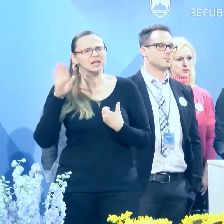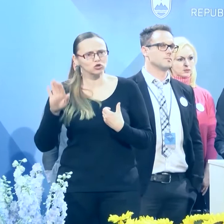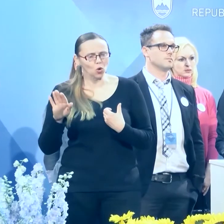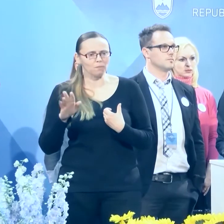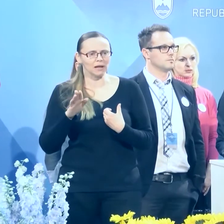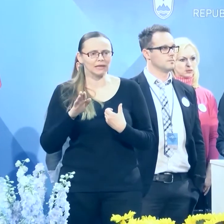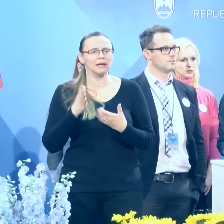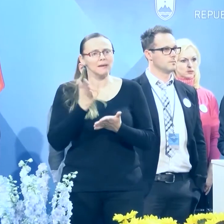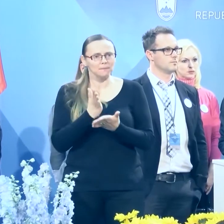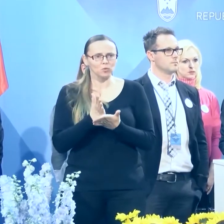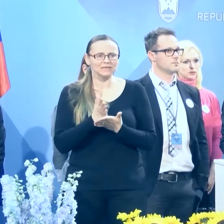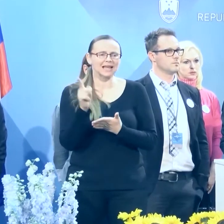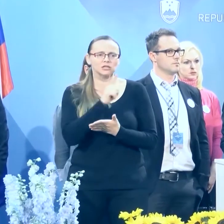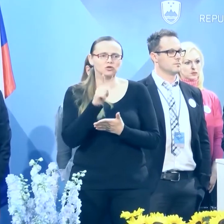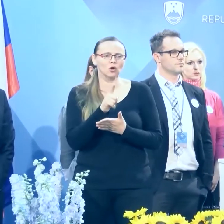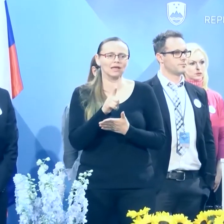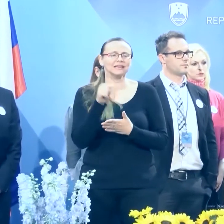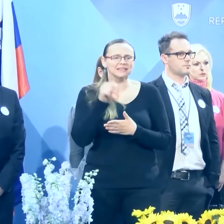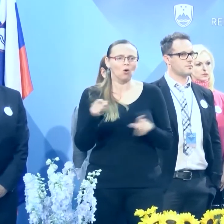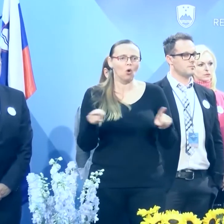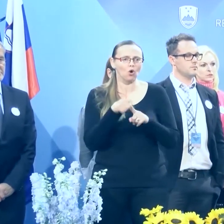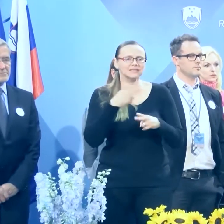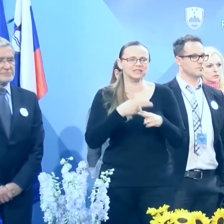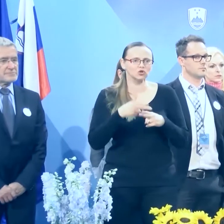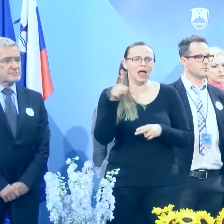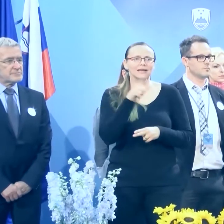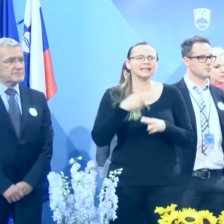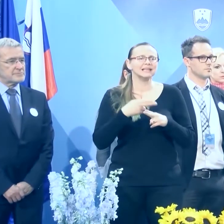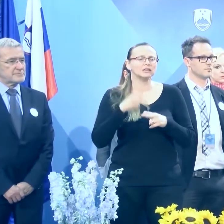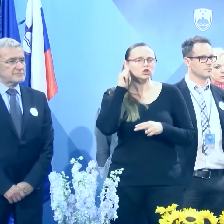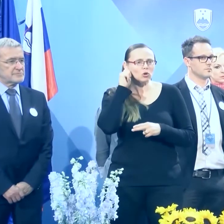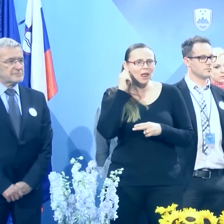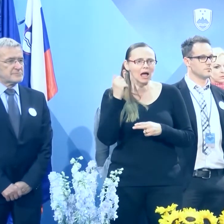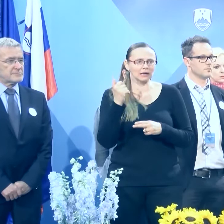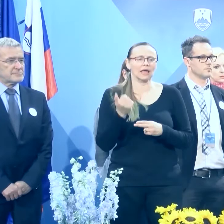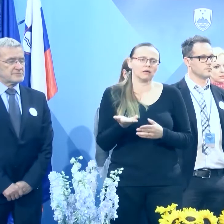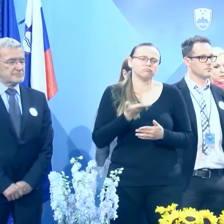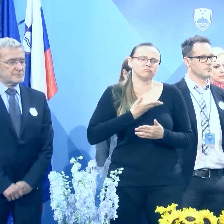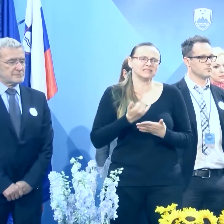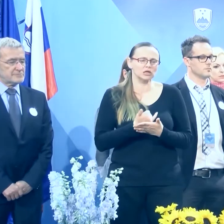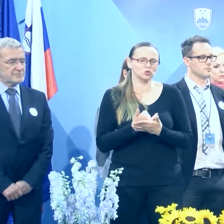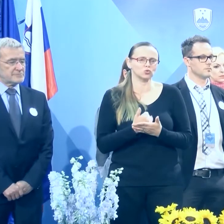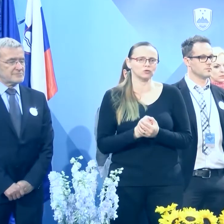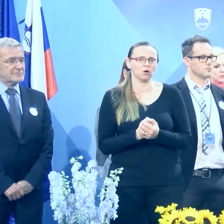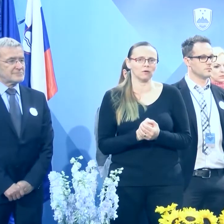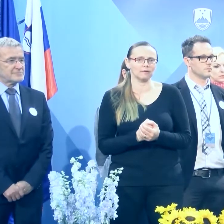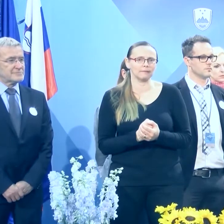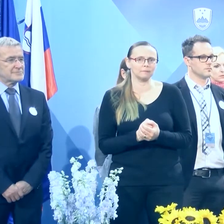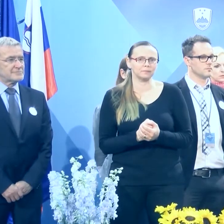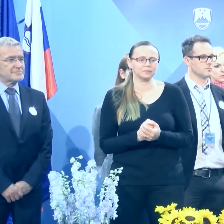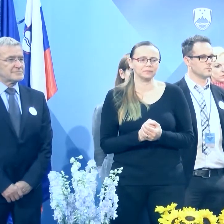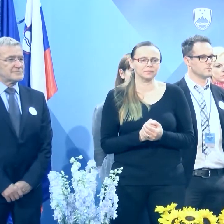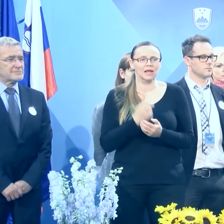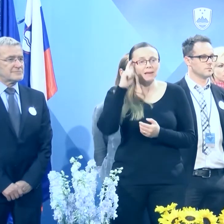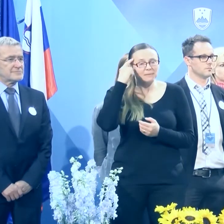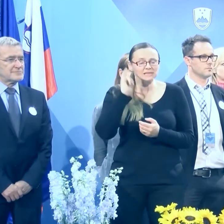ustrezno in tako, kot si kot državljani in državljanke zaslužimo. Sodimo, da je